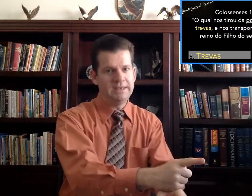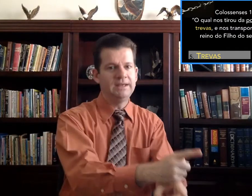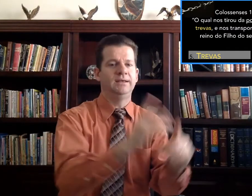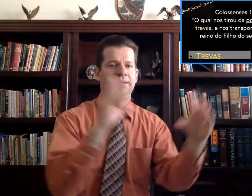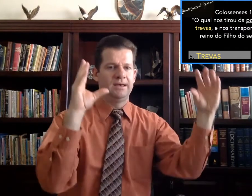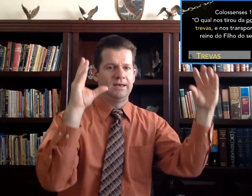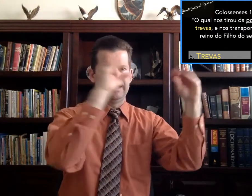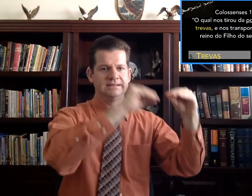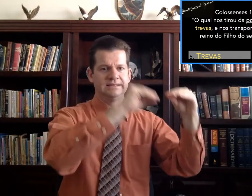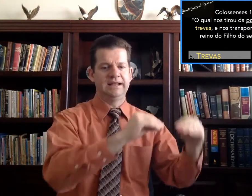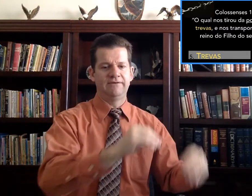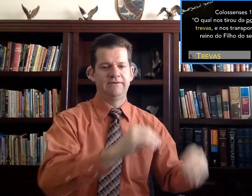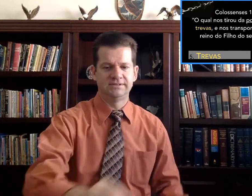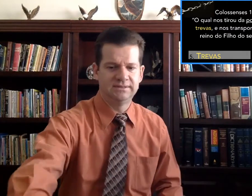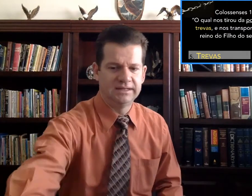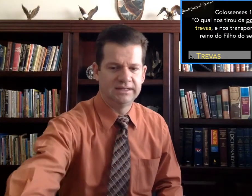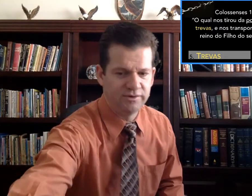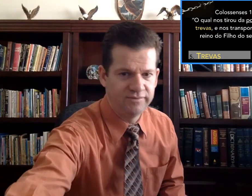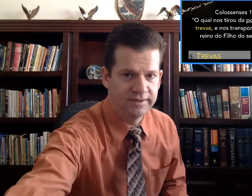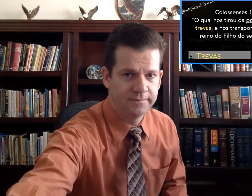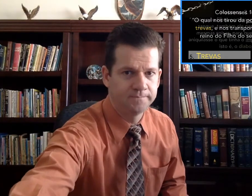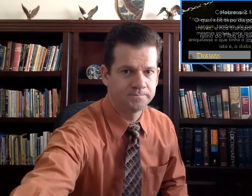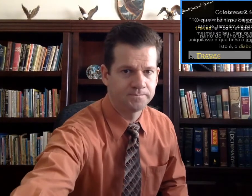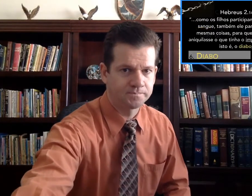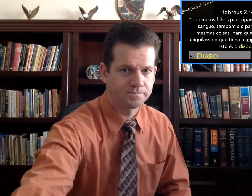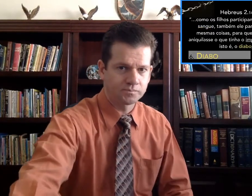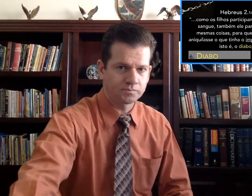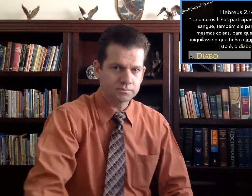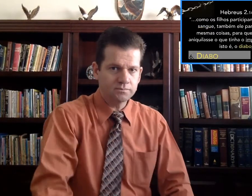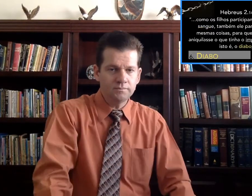domine as trevas da sua vida.